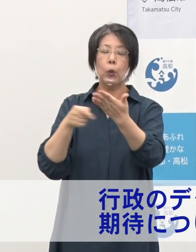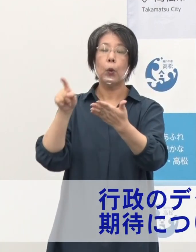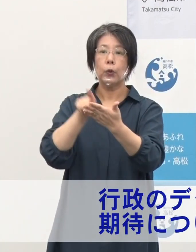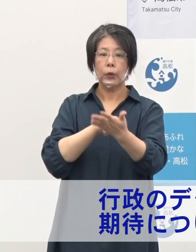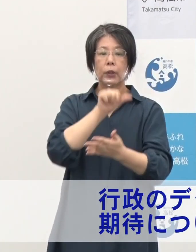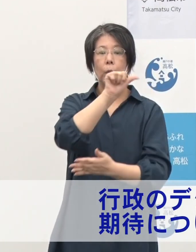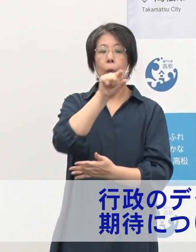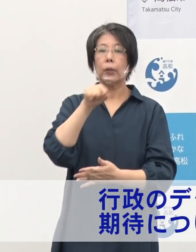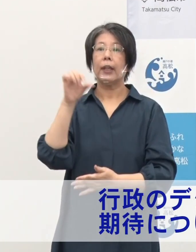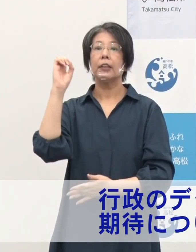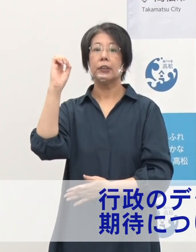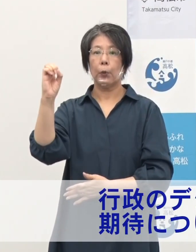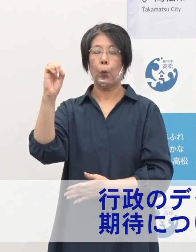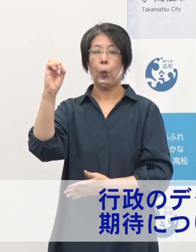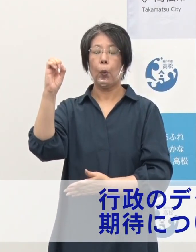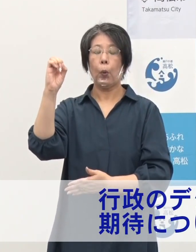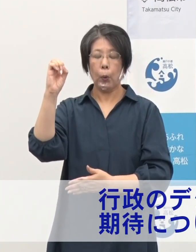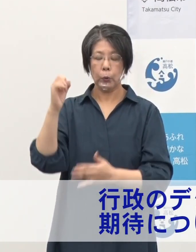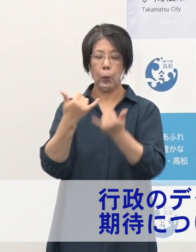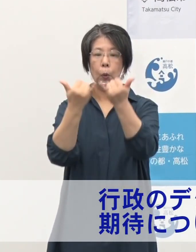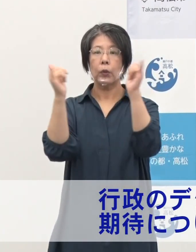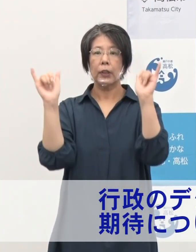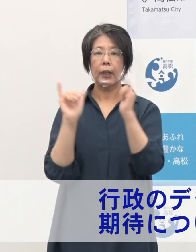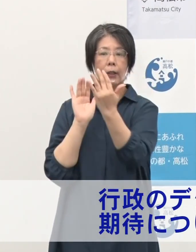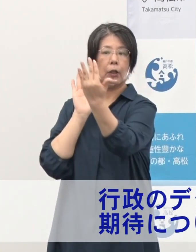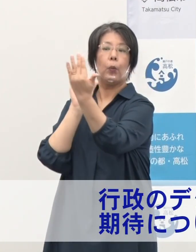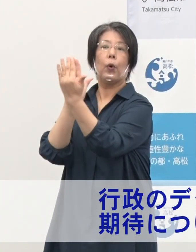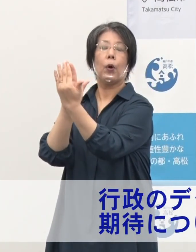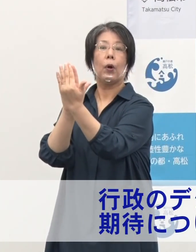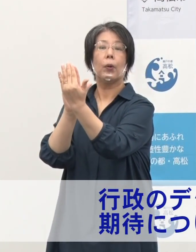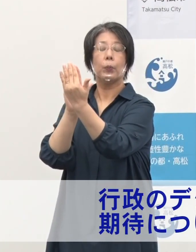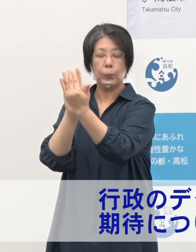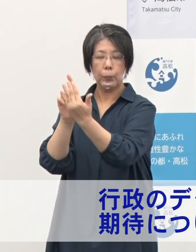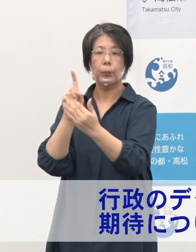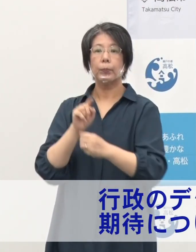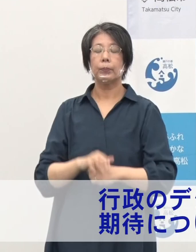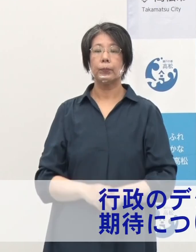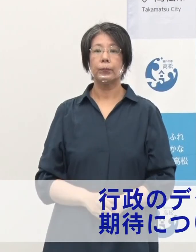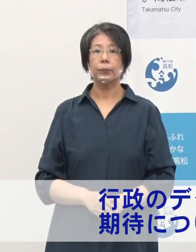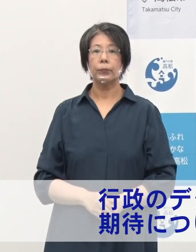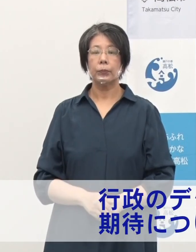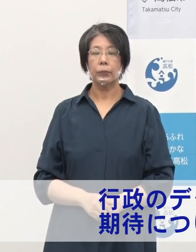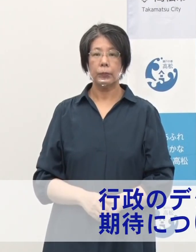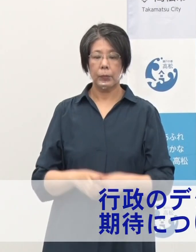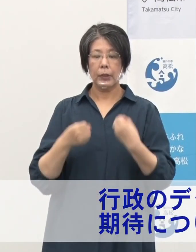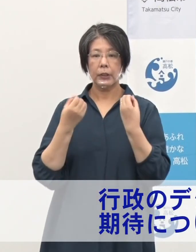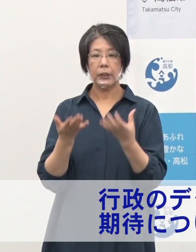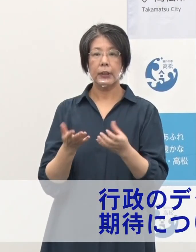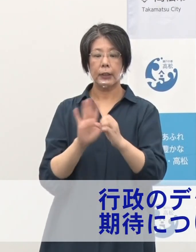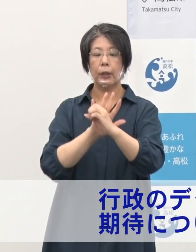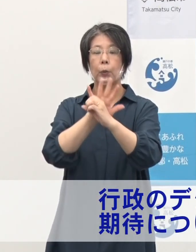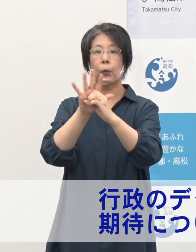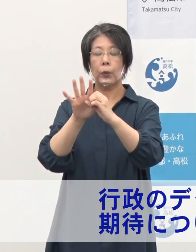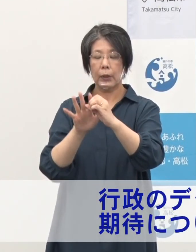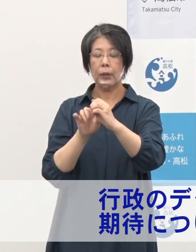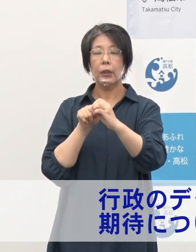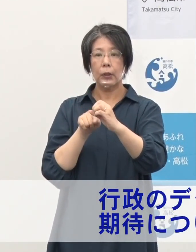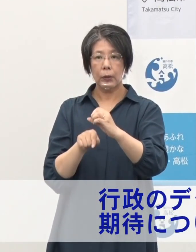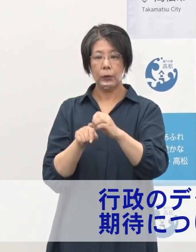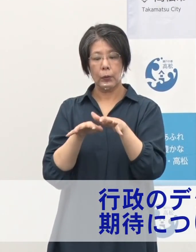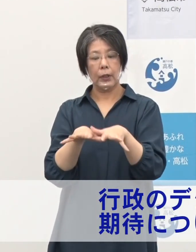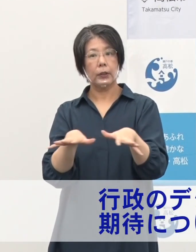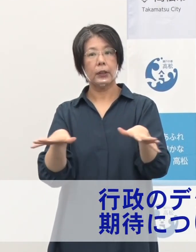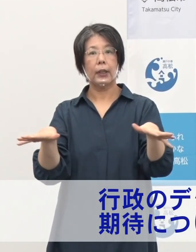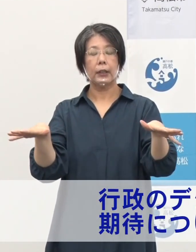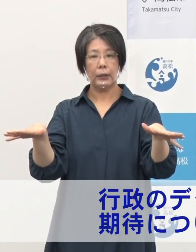社会というのが到来しようとしているということが言われておりますあわせまして今回の新型コロナウイルスの感染拡大等